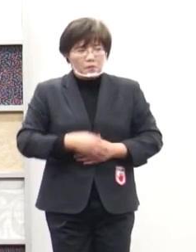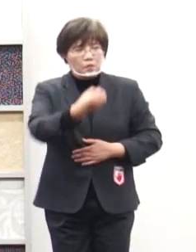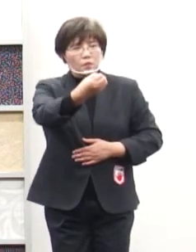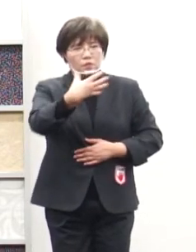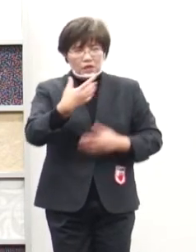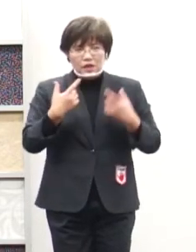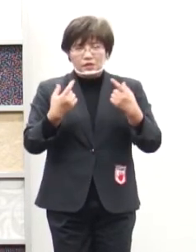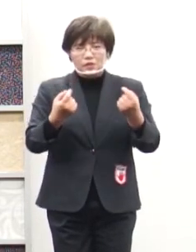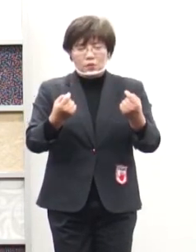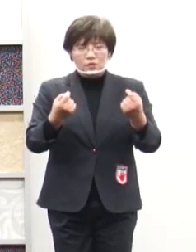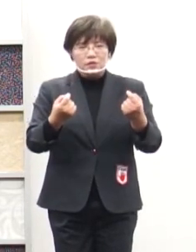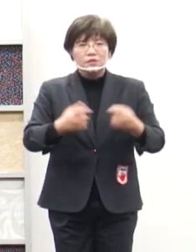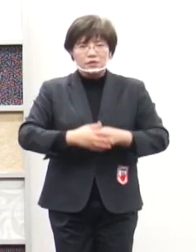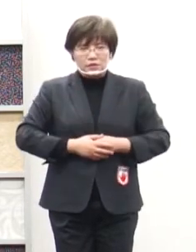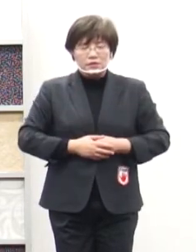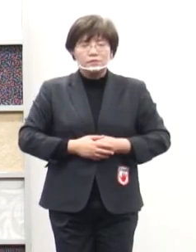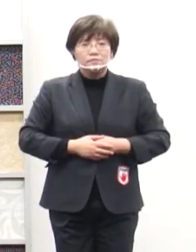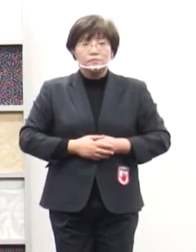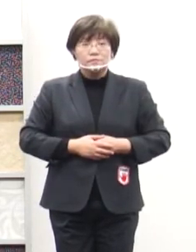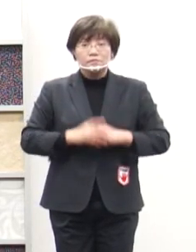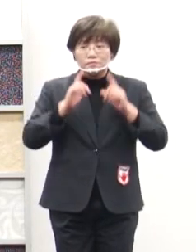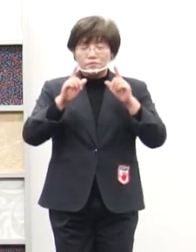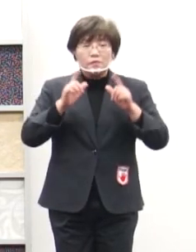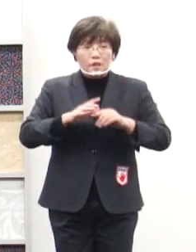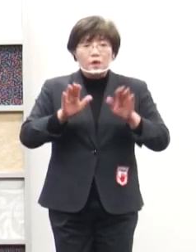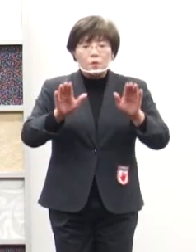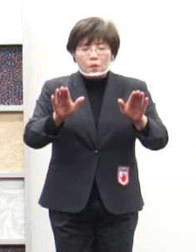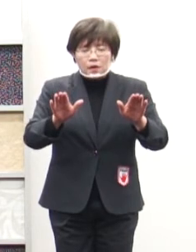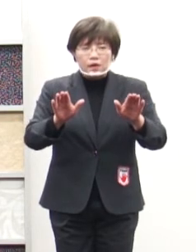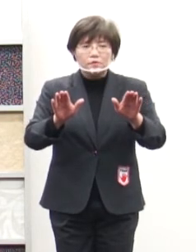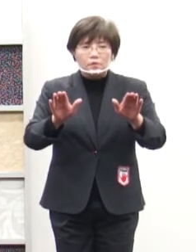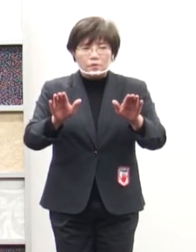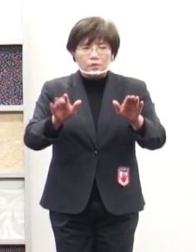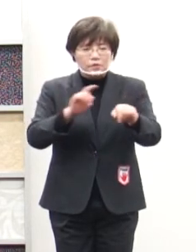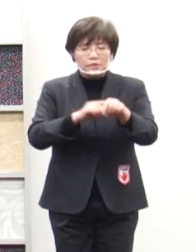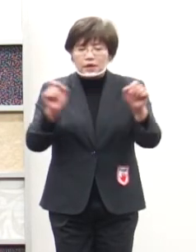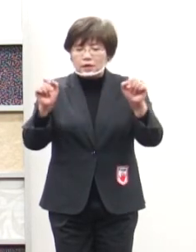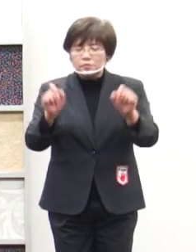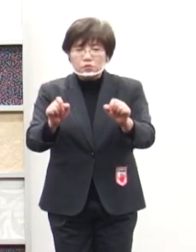その、まあ、今回の時短要請